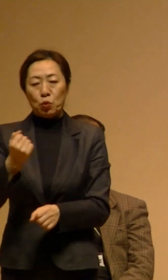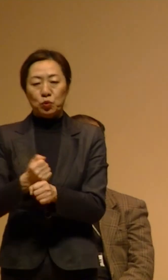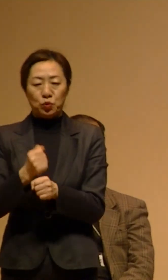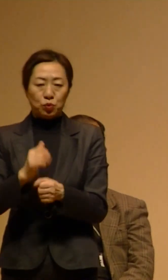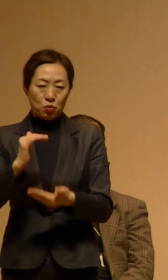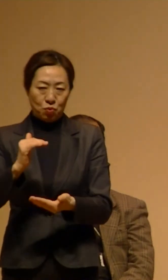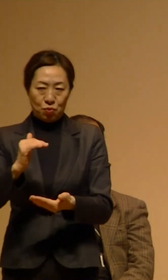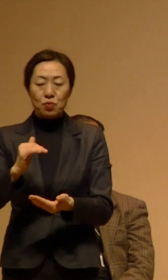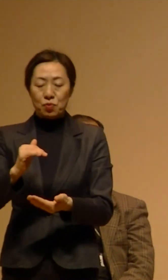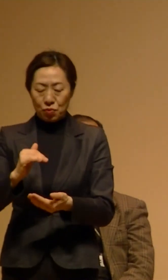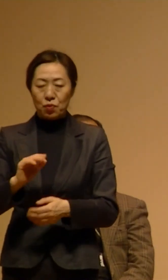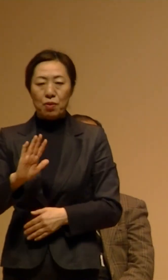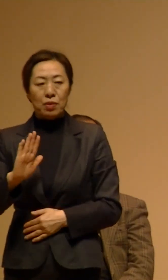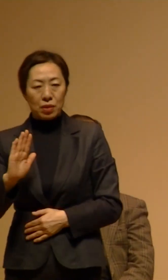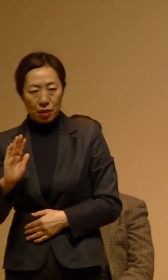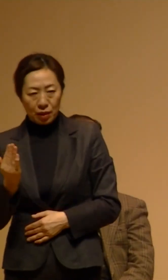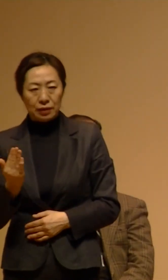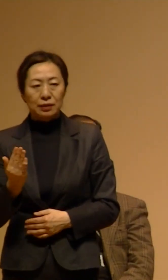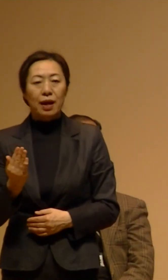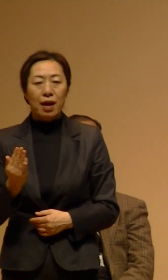しかしながら